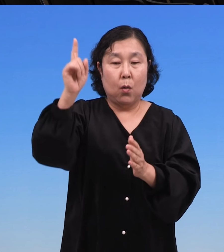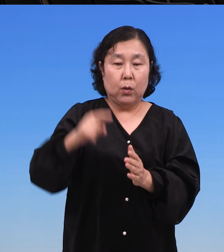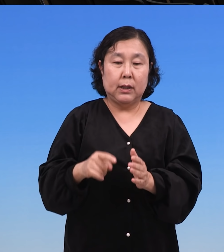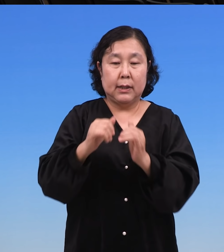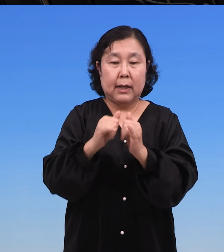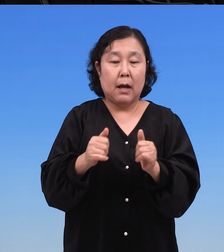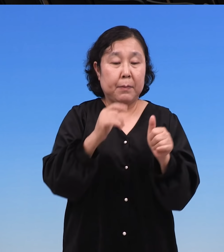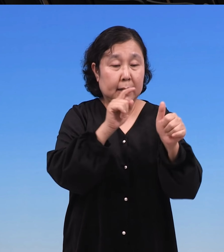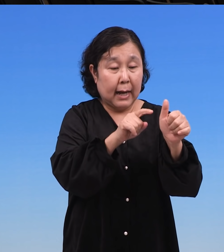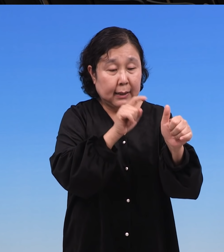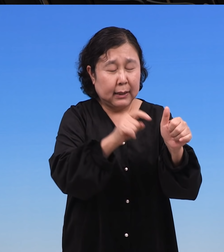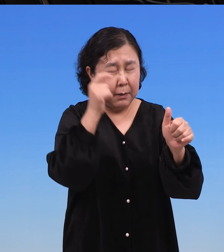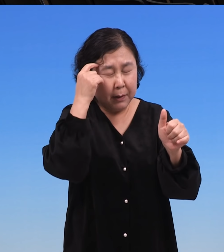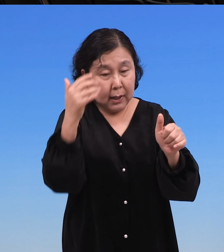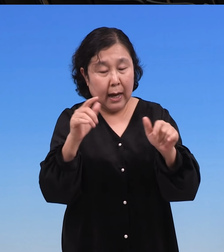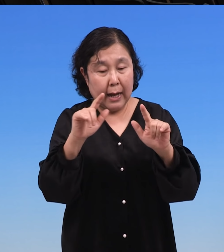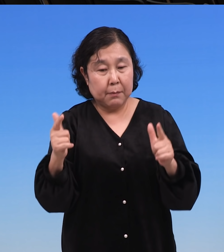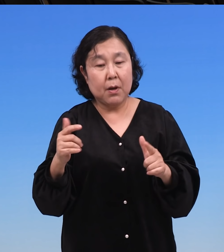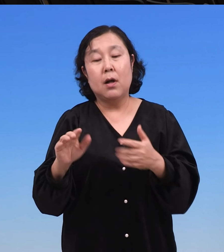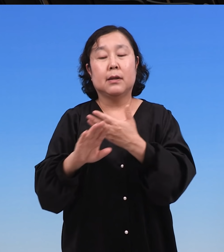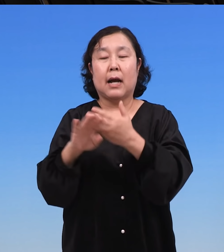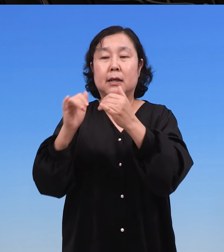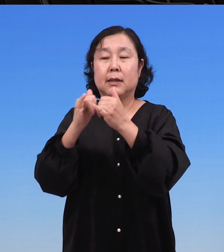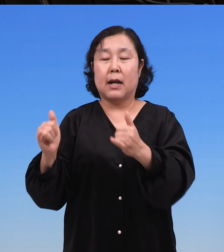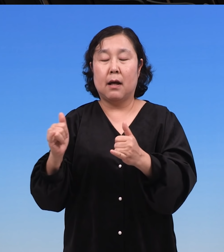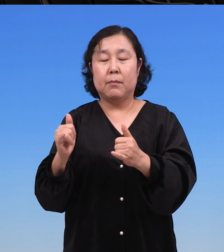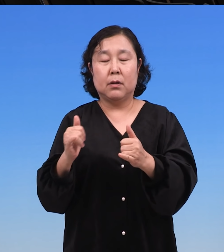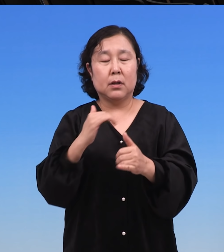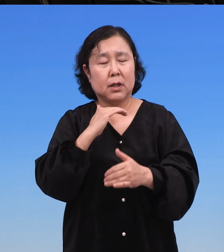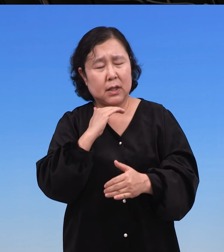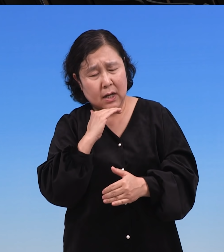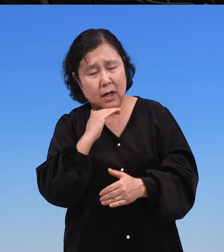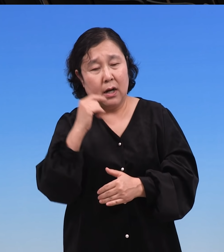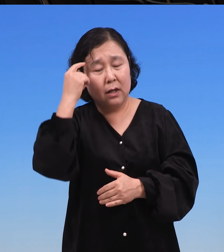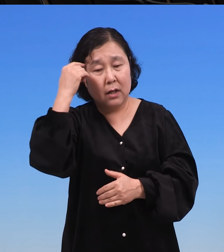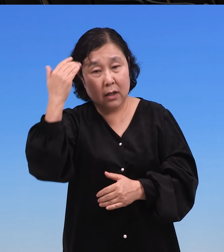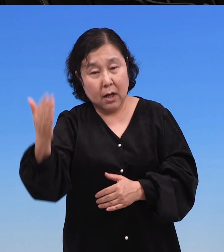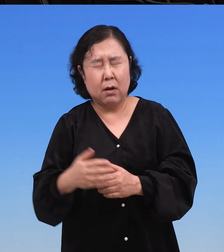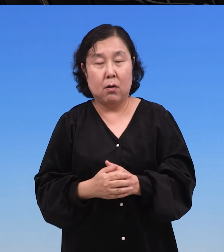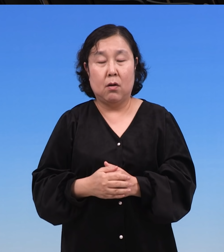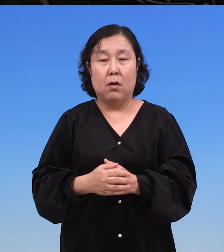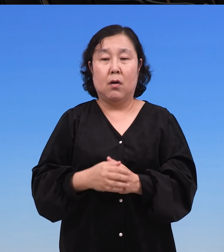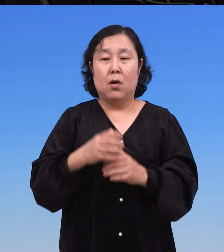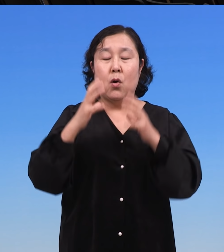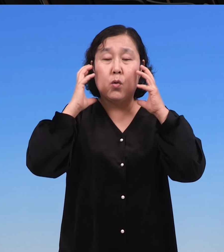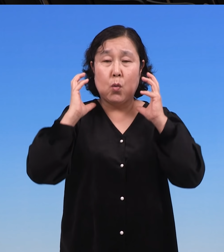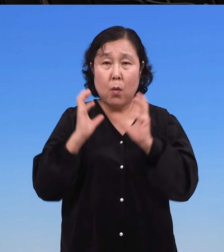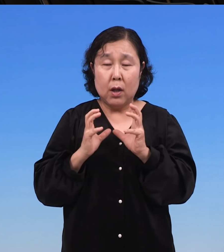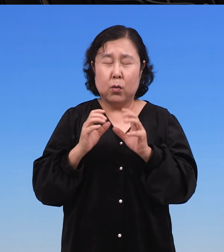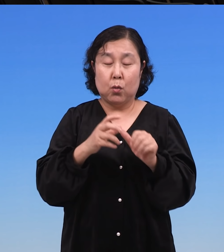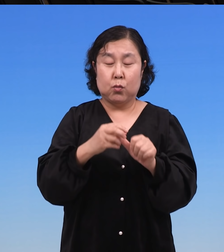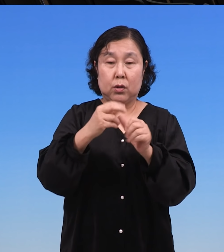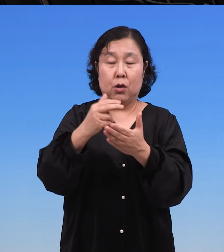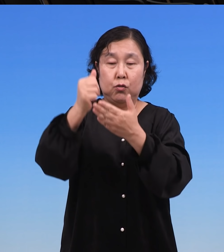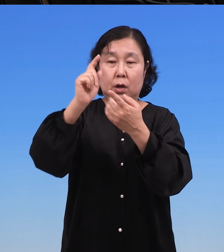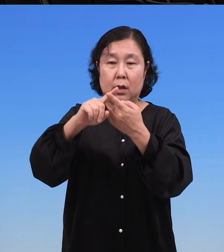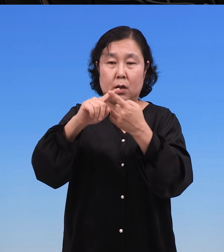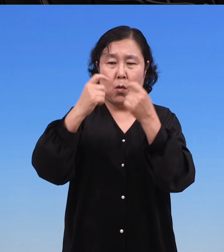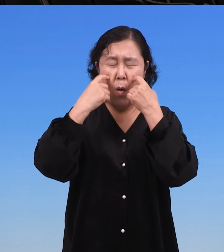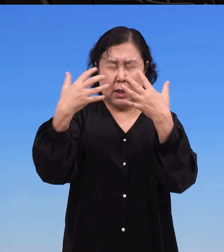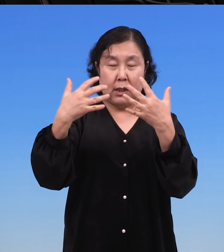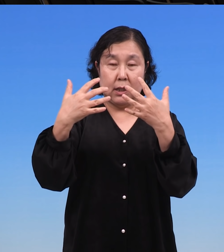일을 기다리오리이까. 여기 보면은 세례 요한도 메시아에 대한 이해를 정확하게 하지 못했다는 걸 알 수가